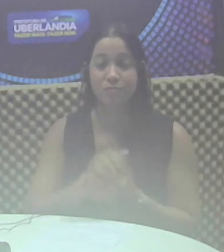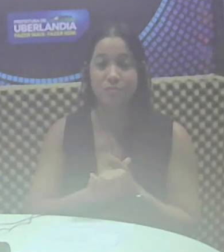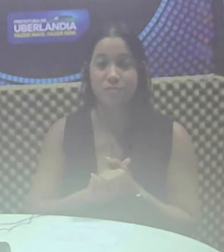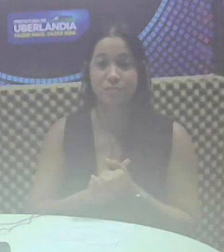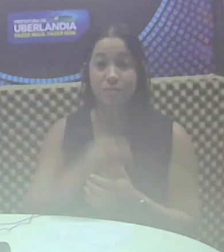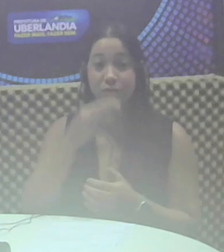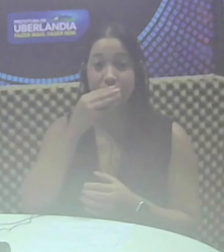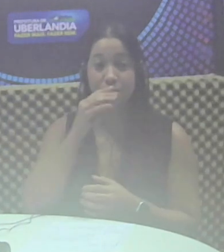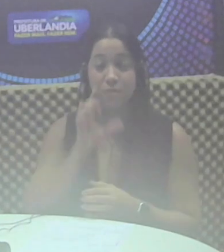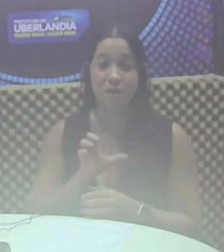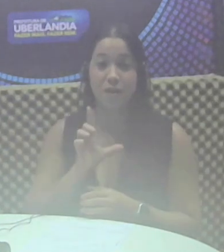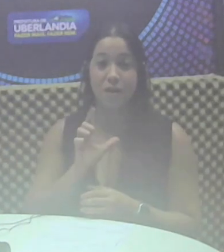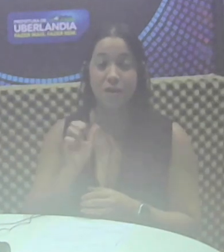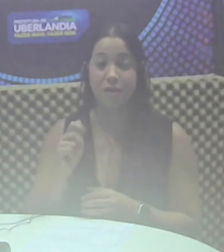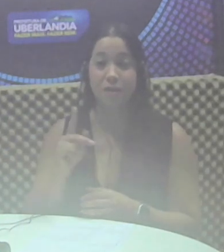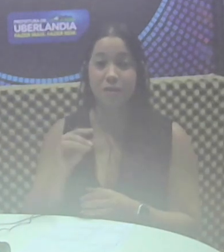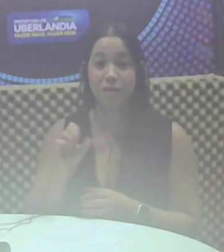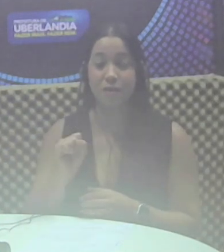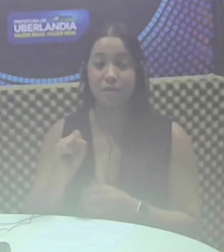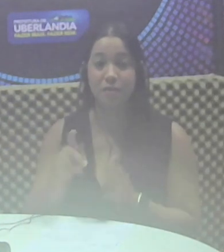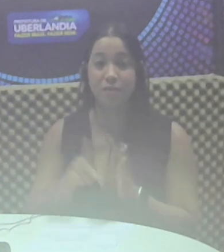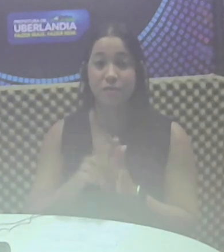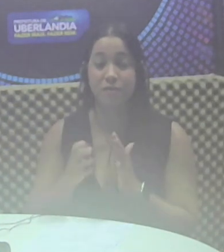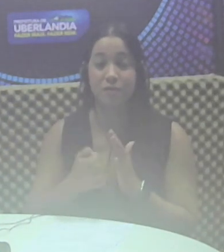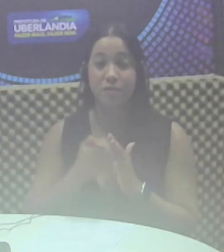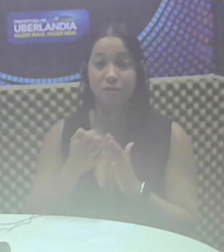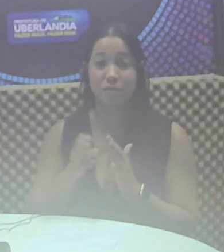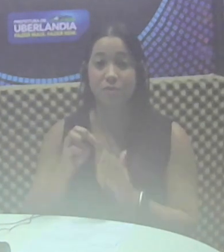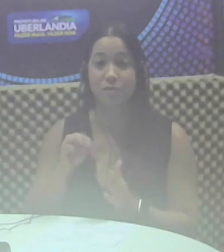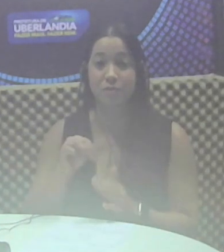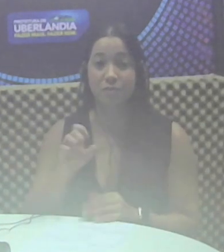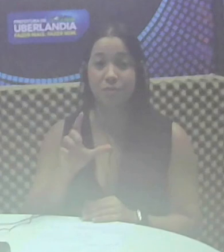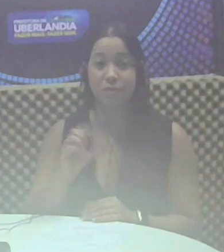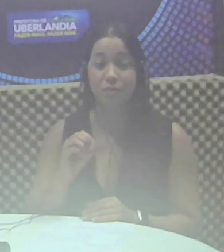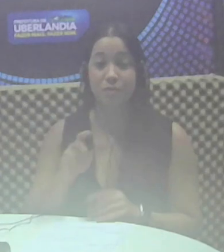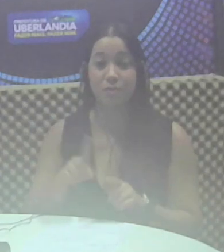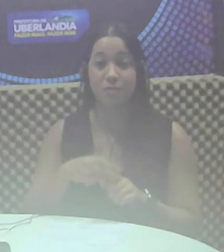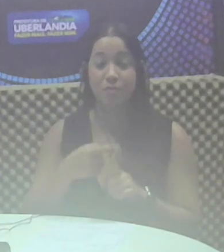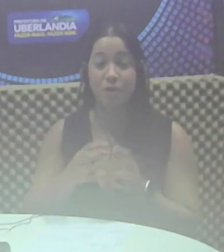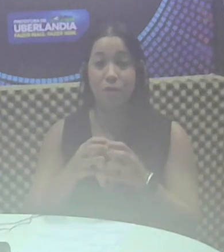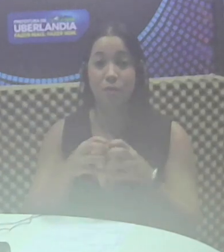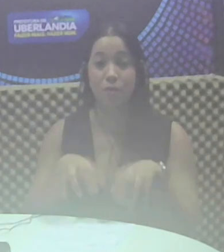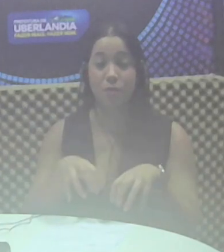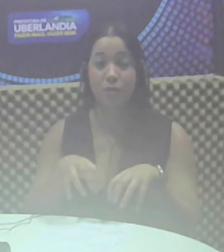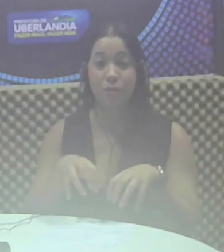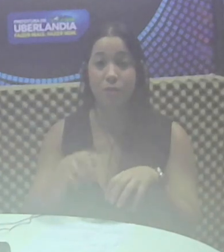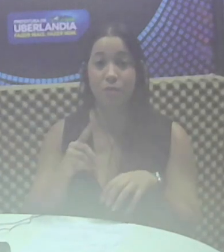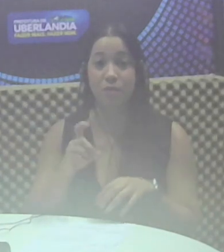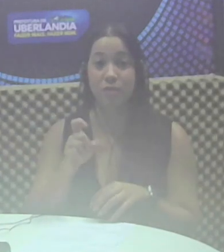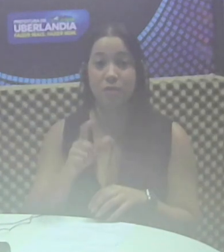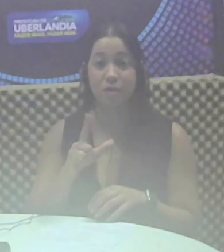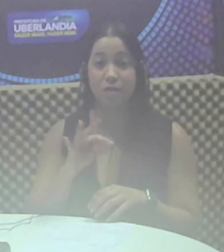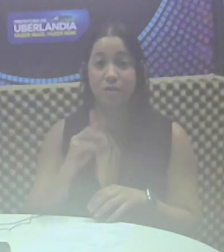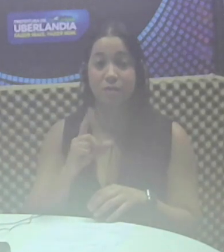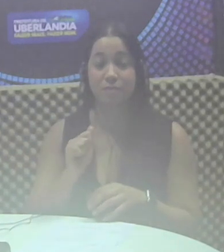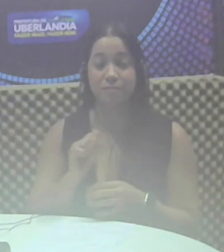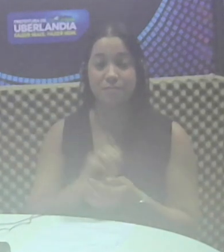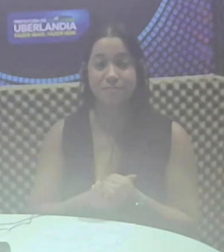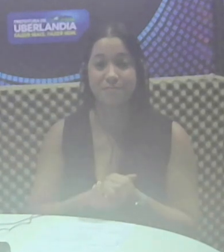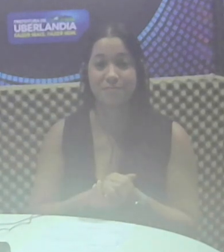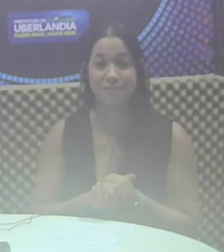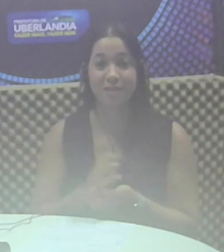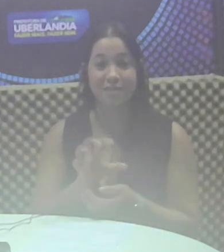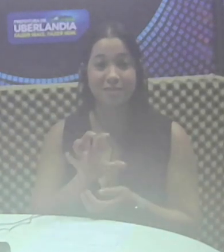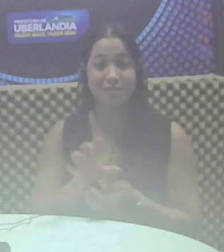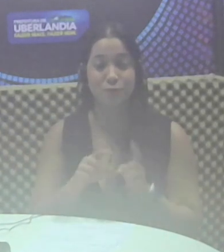do tipo Apis, produzido pelo apiário Melo, e aos ovos da distribuidora Ovos Dex Limitada. Desse modo, os